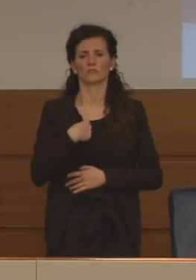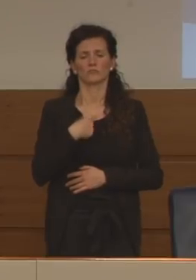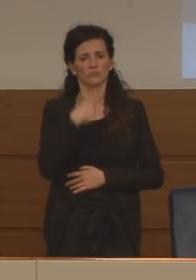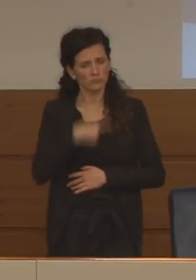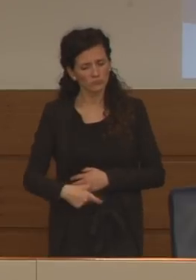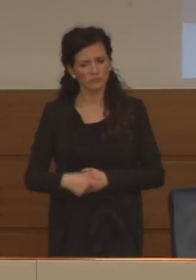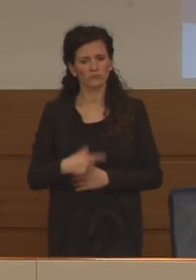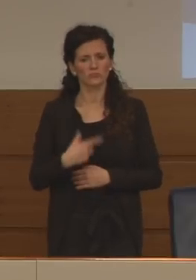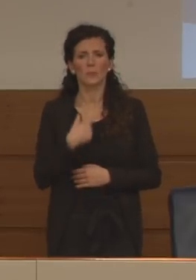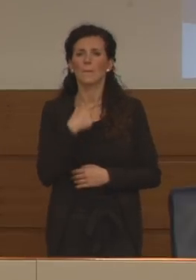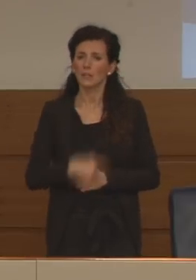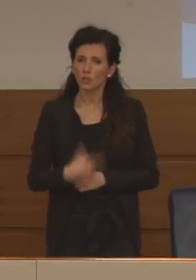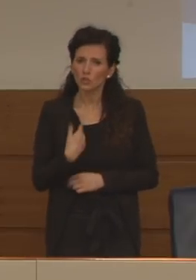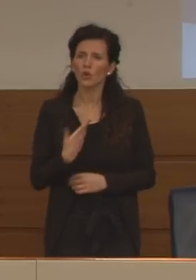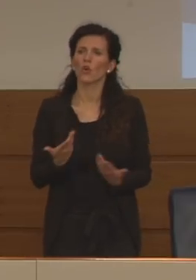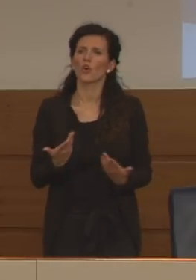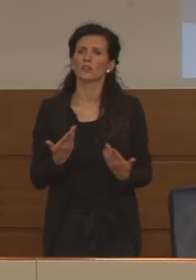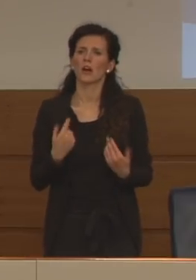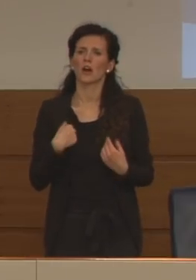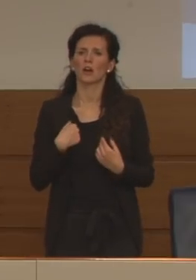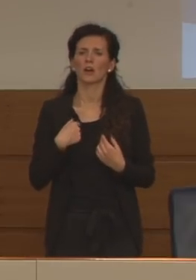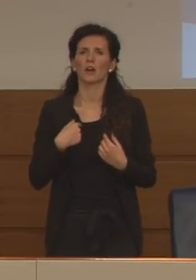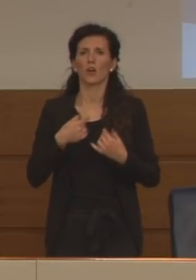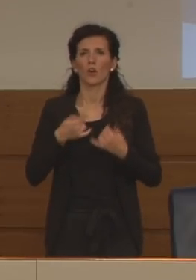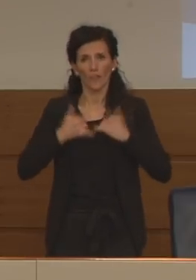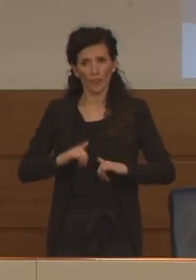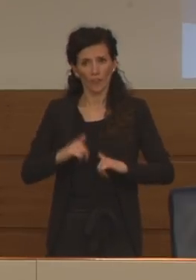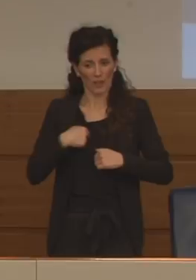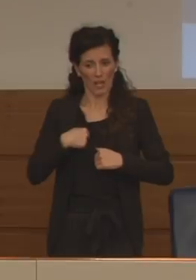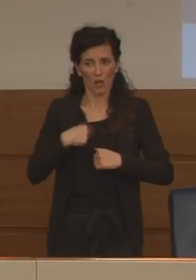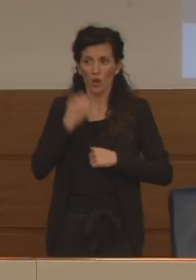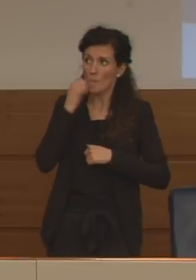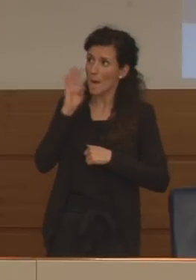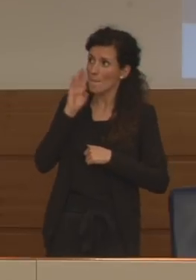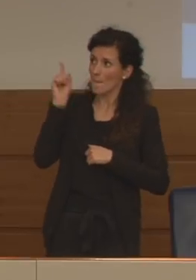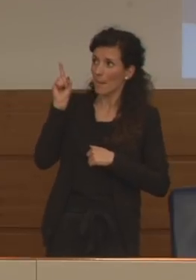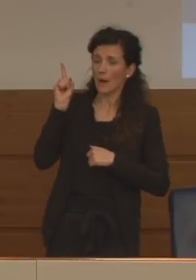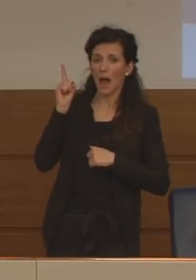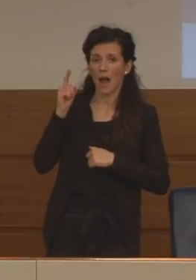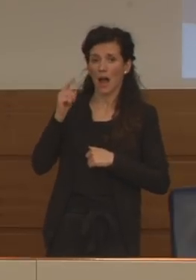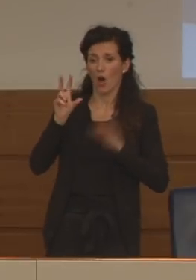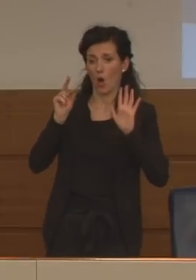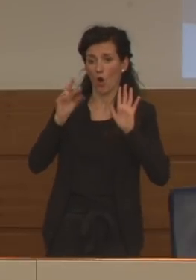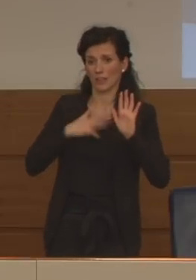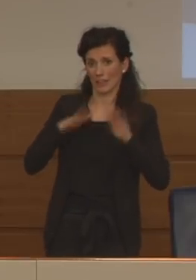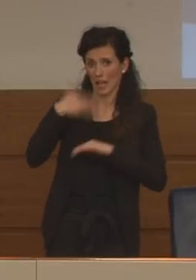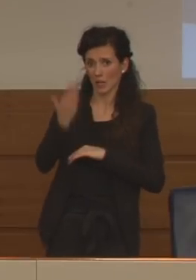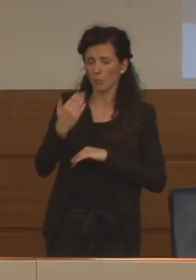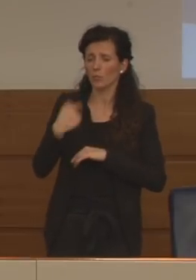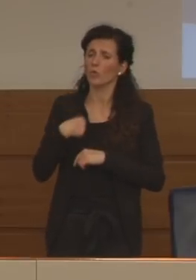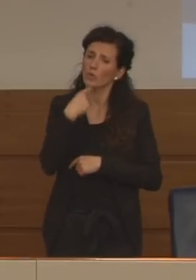figlio di genitori che sono oltre ottantenni state a casa